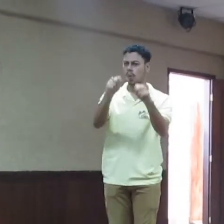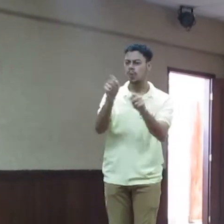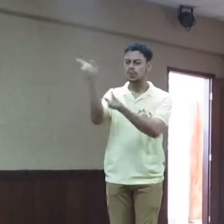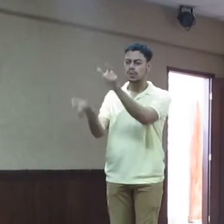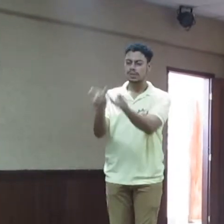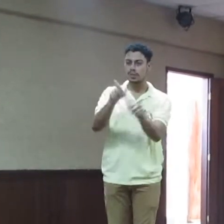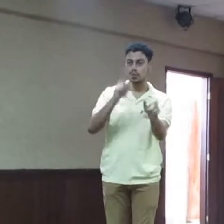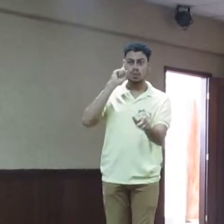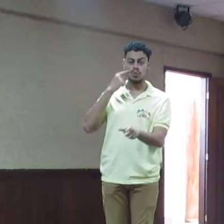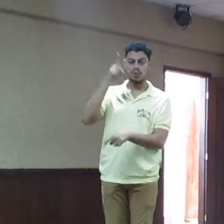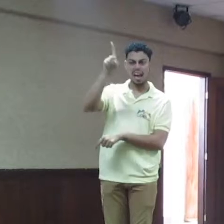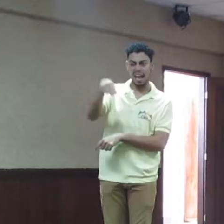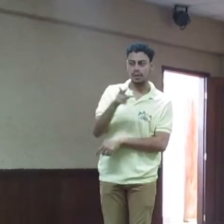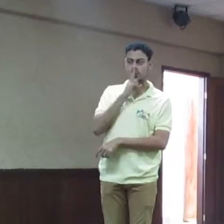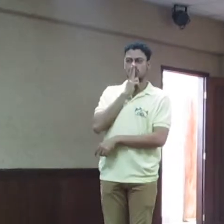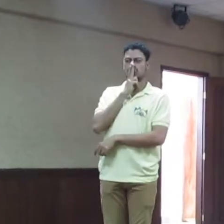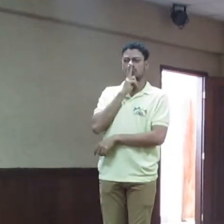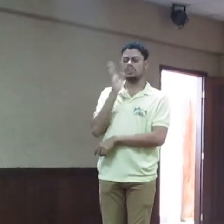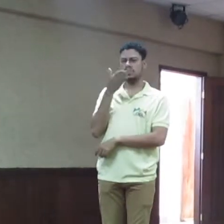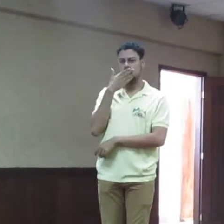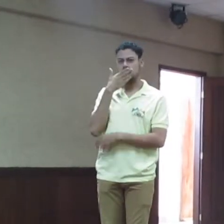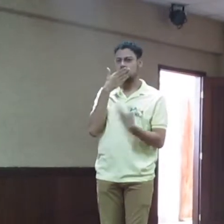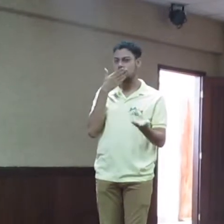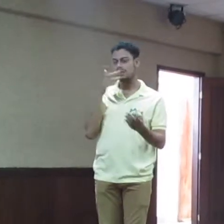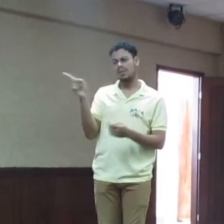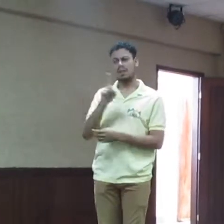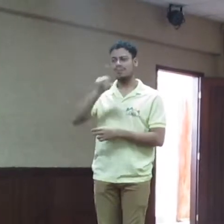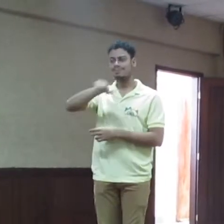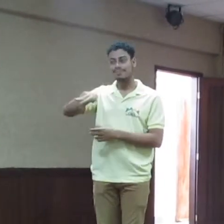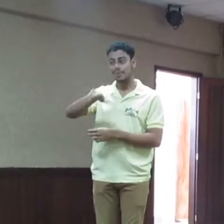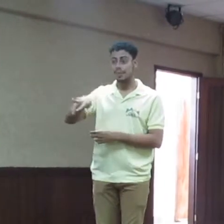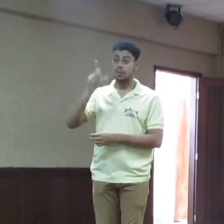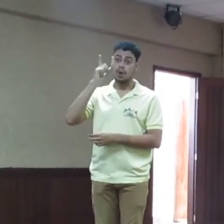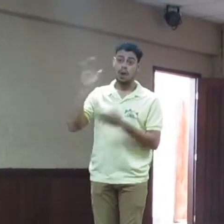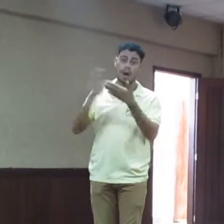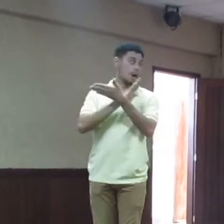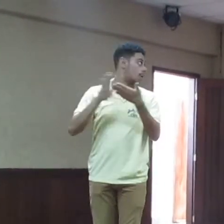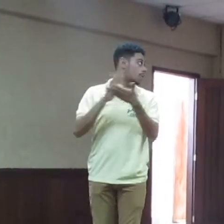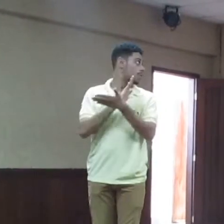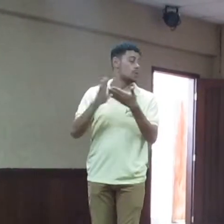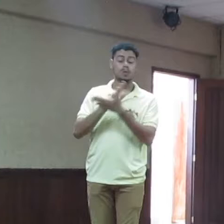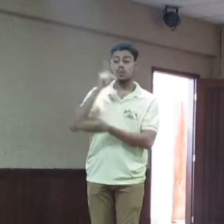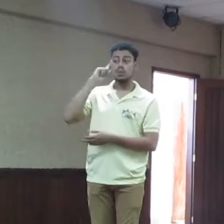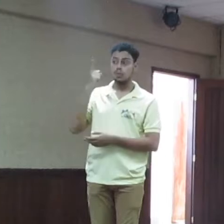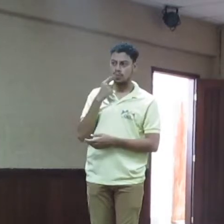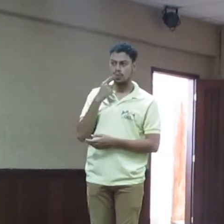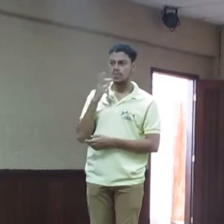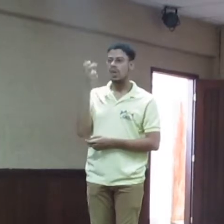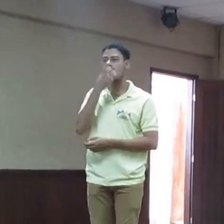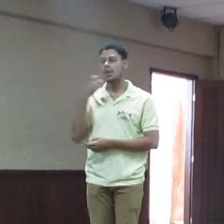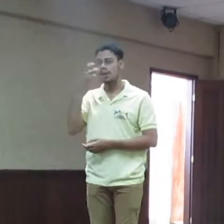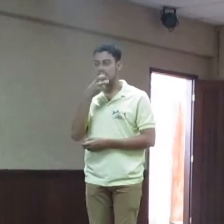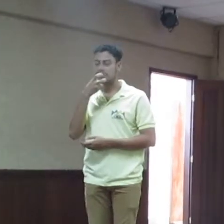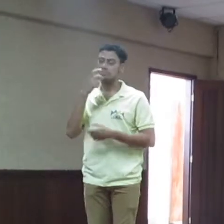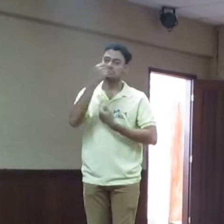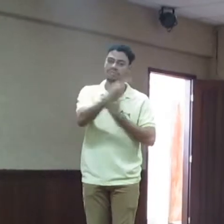surdo é mudo? Não. Não, porque tem surdos que falam, ou